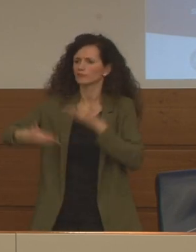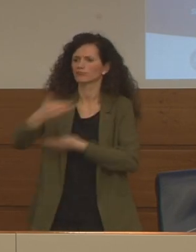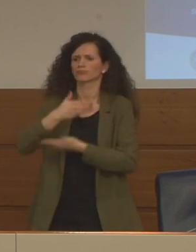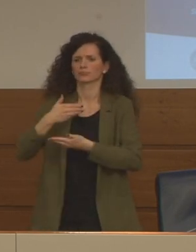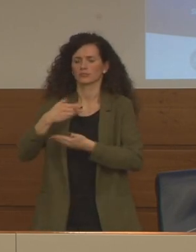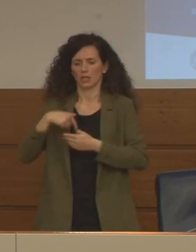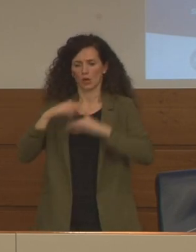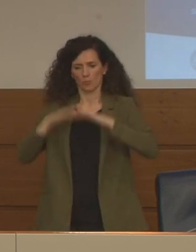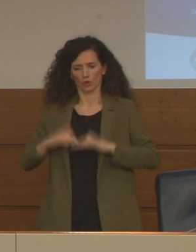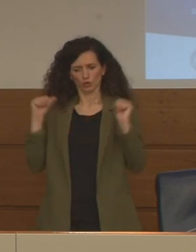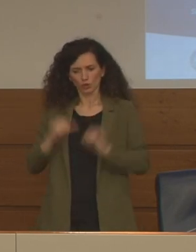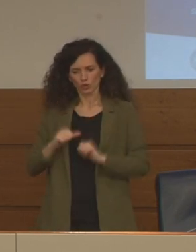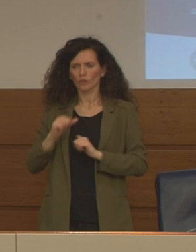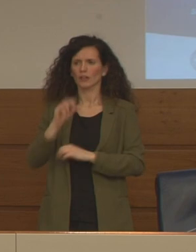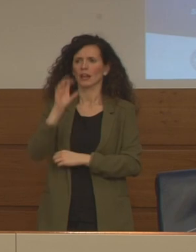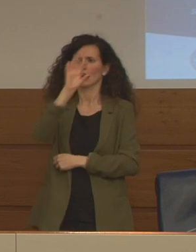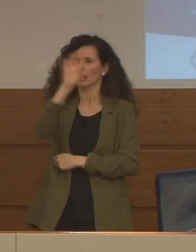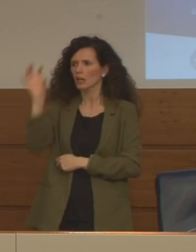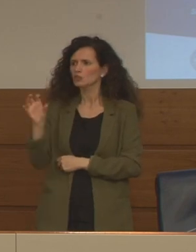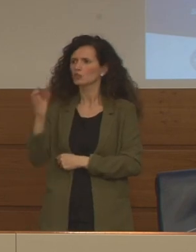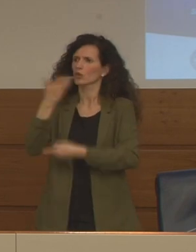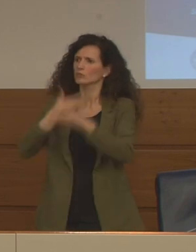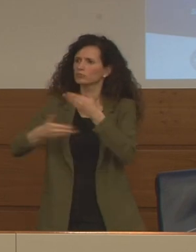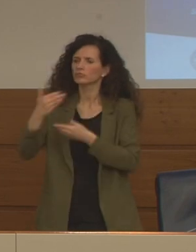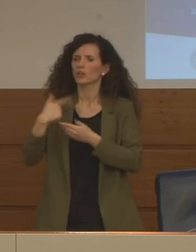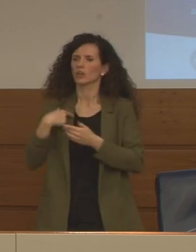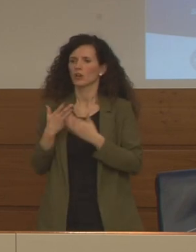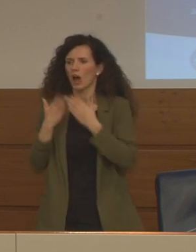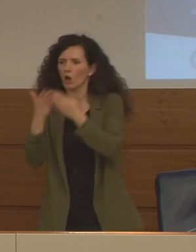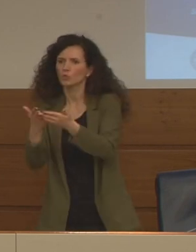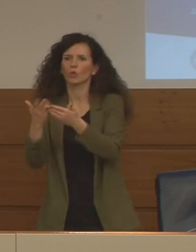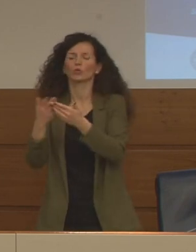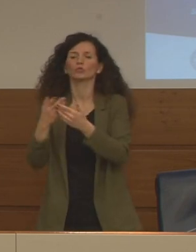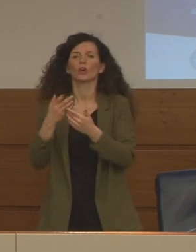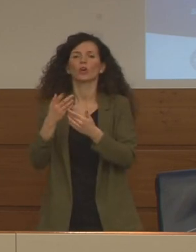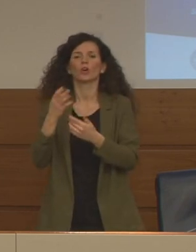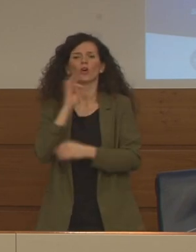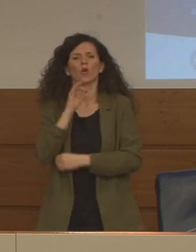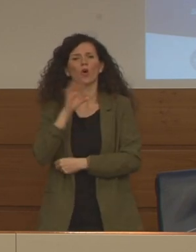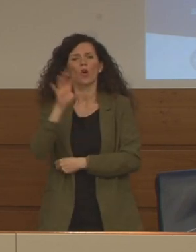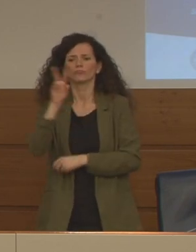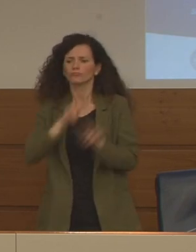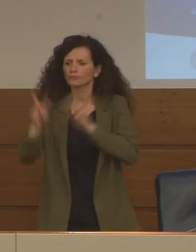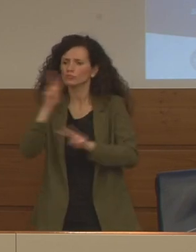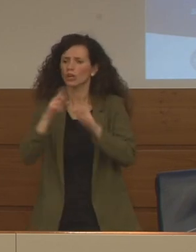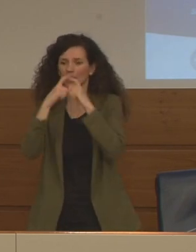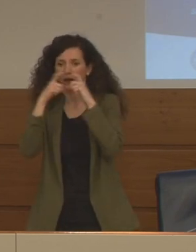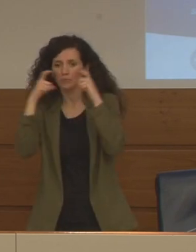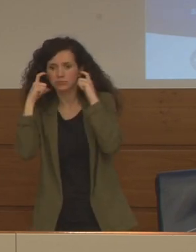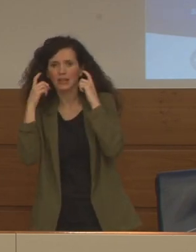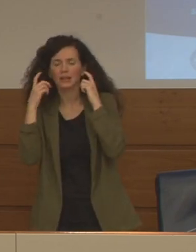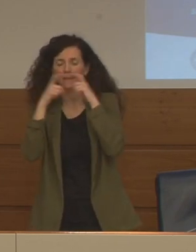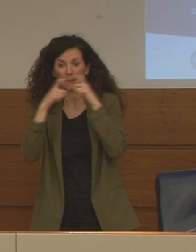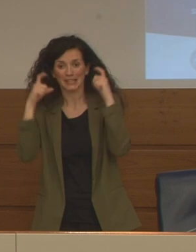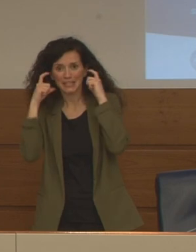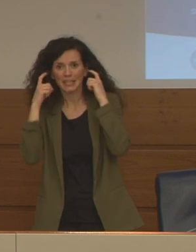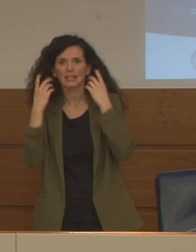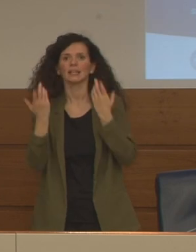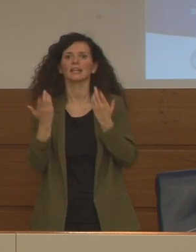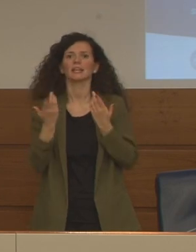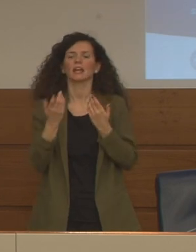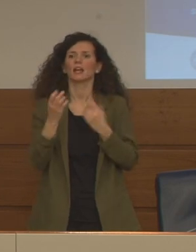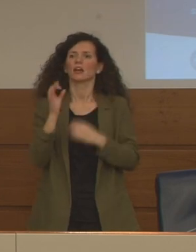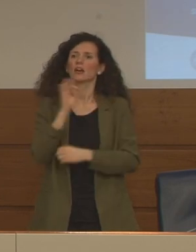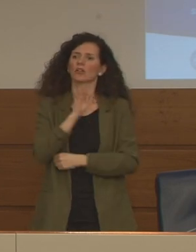regioni ci diamo supporto reciproco per andare a prendere mascherine in brasile oppure per far arrivare sbloccare